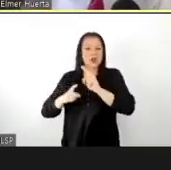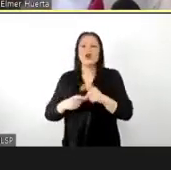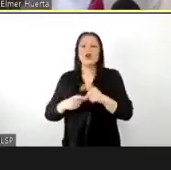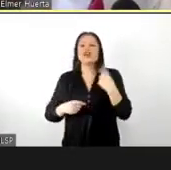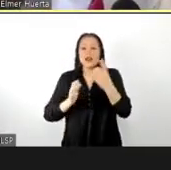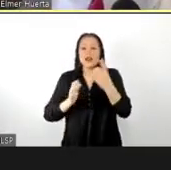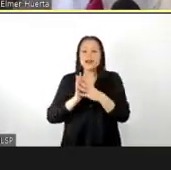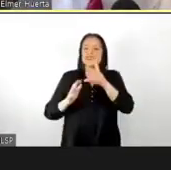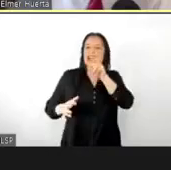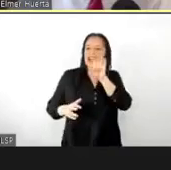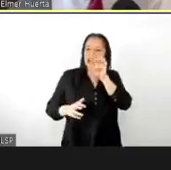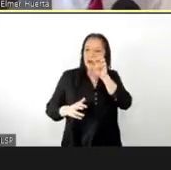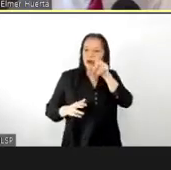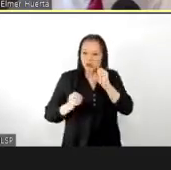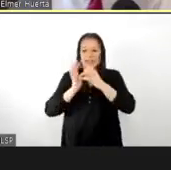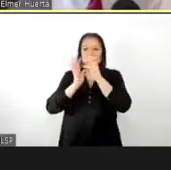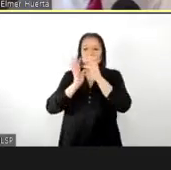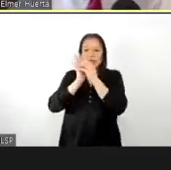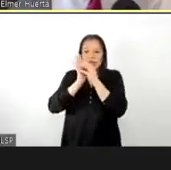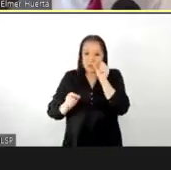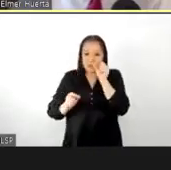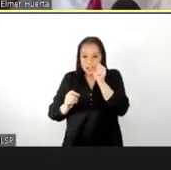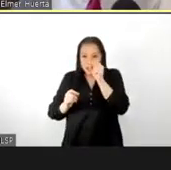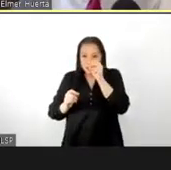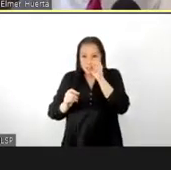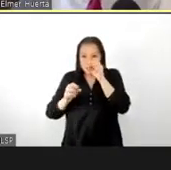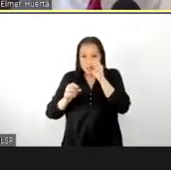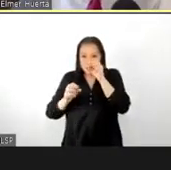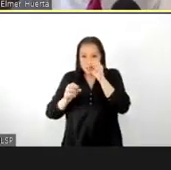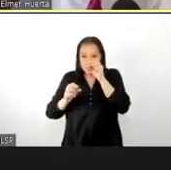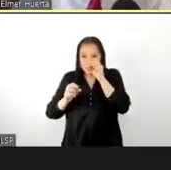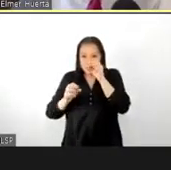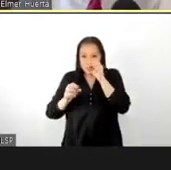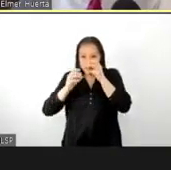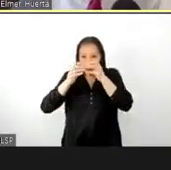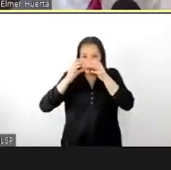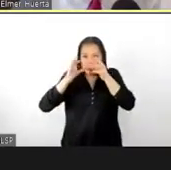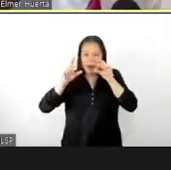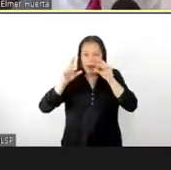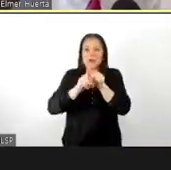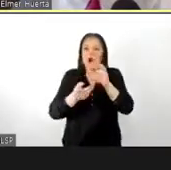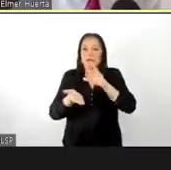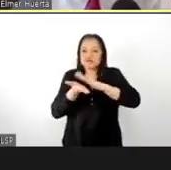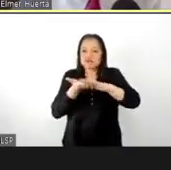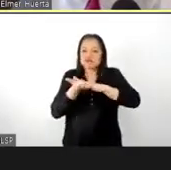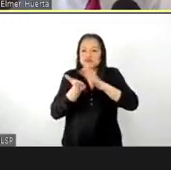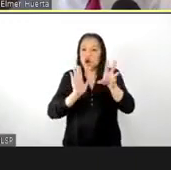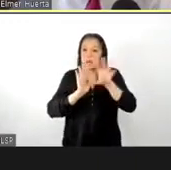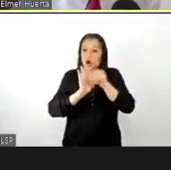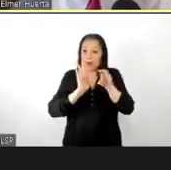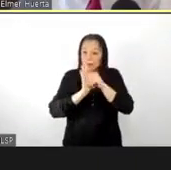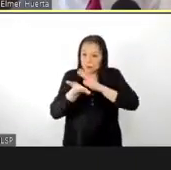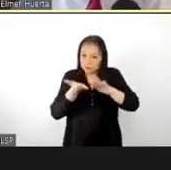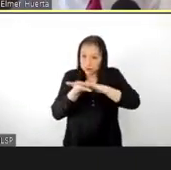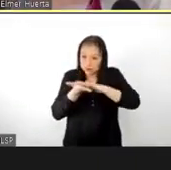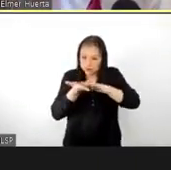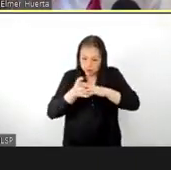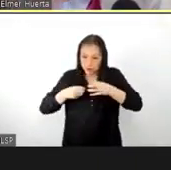reproducirse, ¿sabe qué? Cuanto más copias de sí mismo hace en la máquina fotocopiadora de la